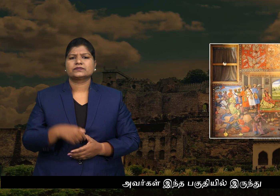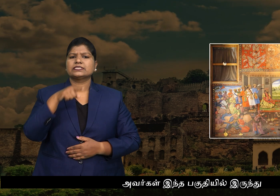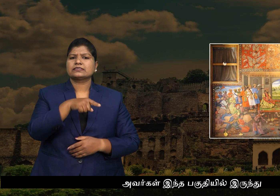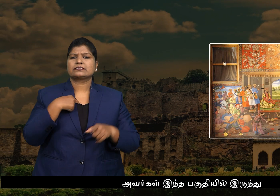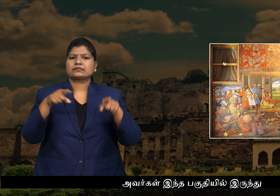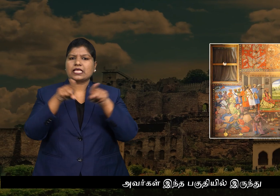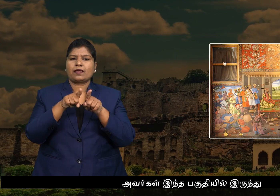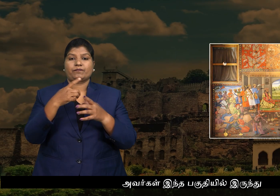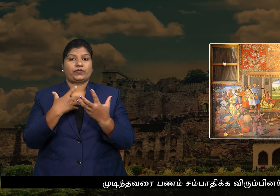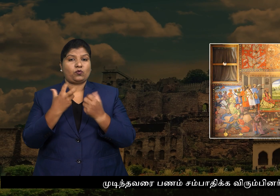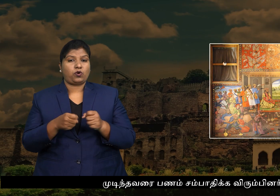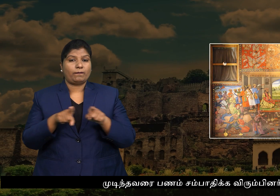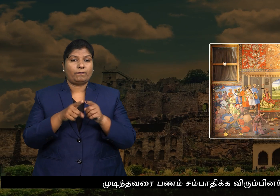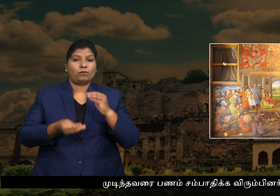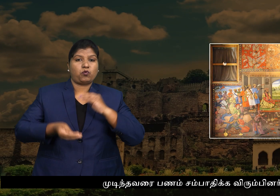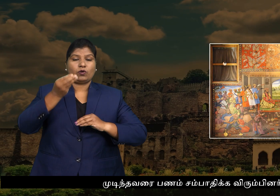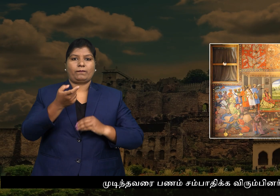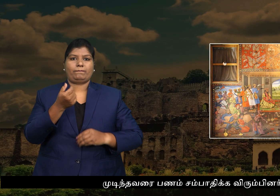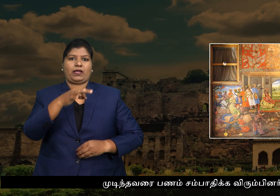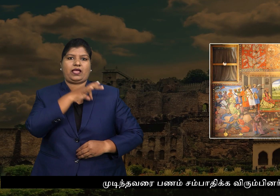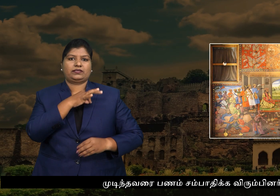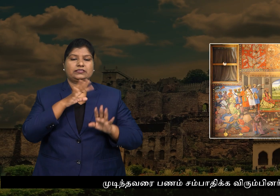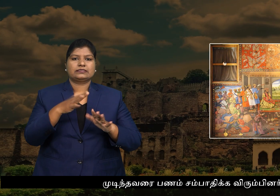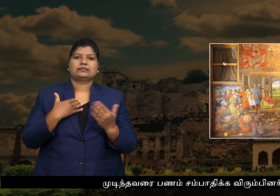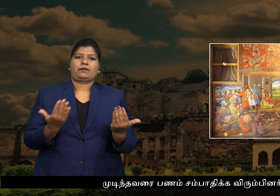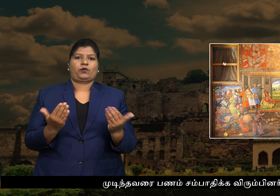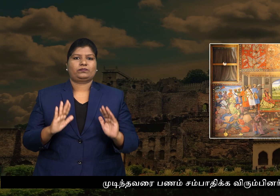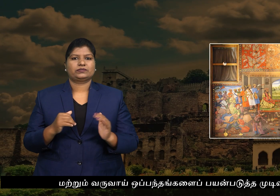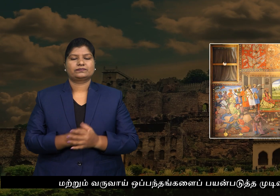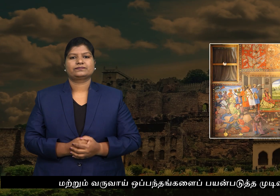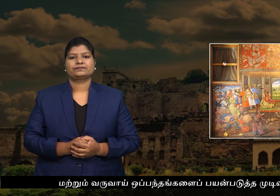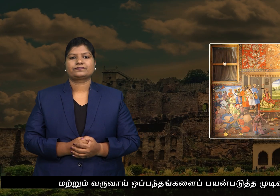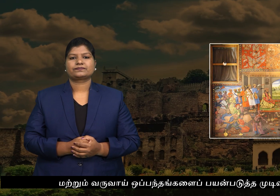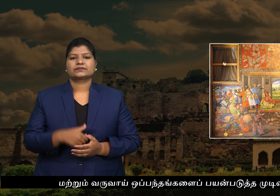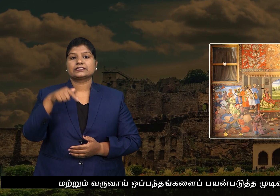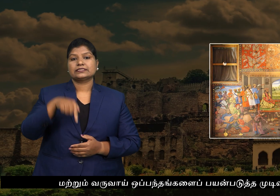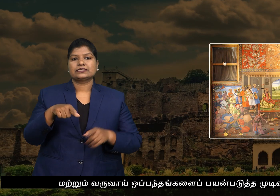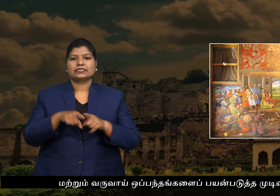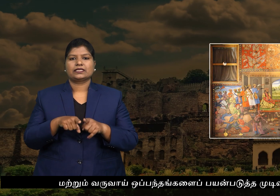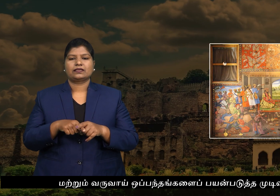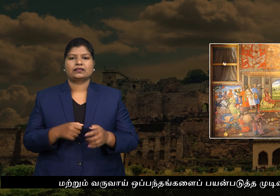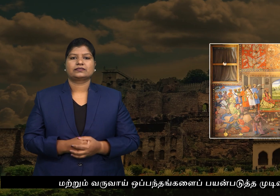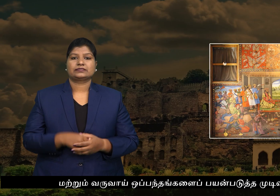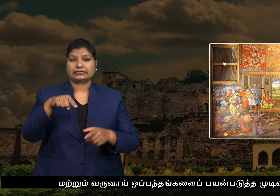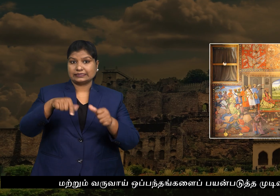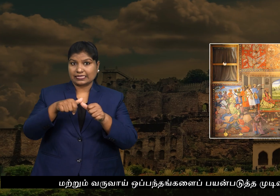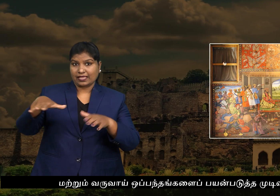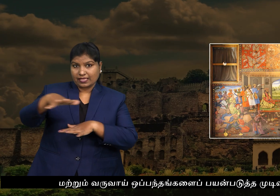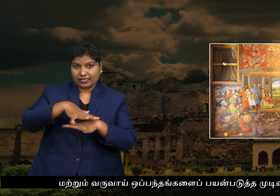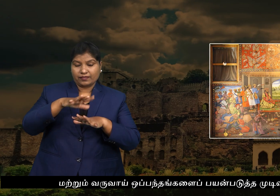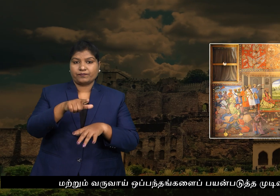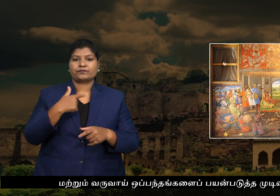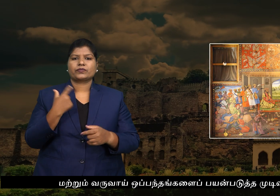அவர்கள் இந்த பகுதியிலிருந்து முடிந்தவரை பணம் சம்பாதிக்க விரும்பினர் மற்றும் வருவாய் ஒப்பந்தங்களை பயன்படுத்த